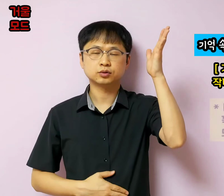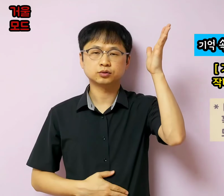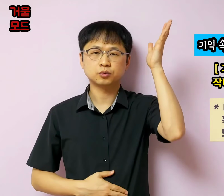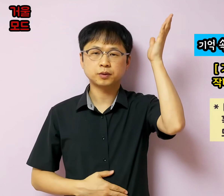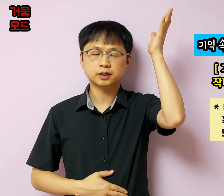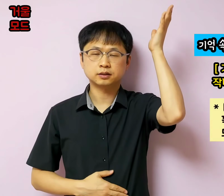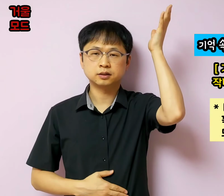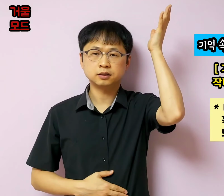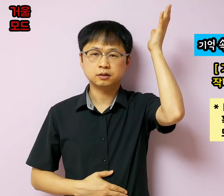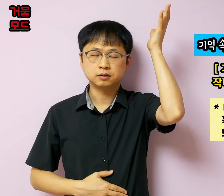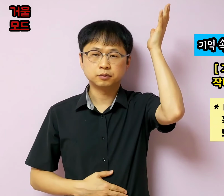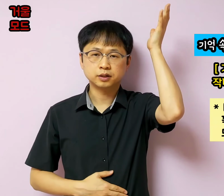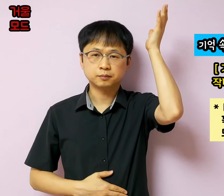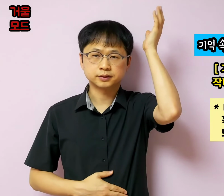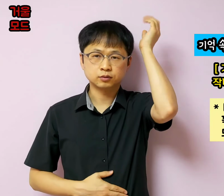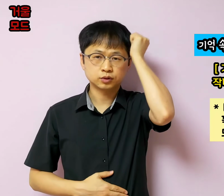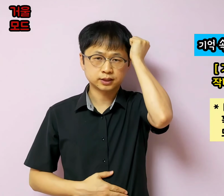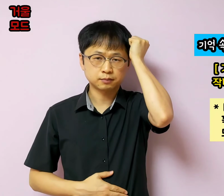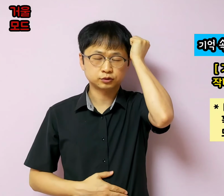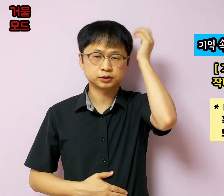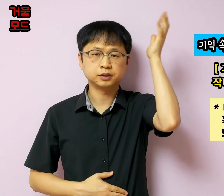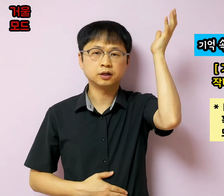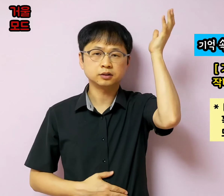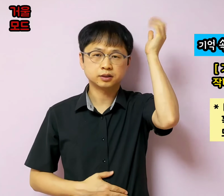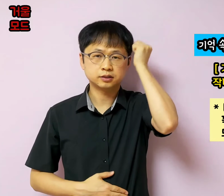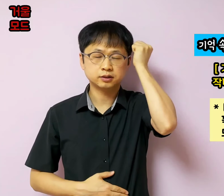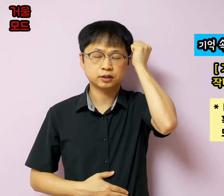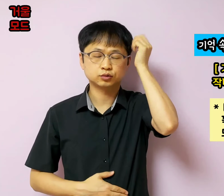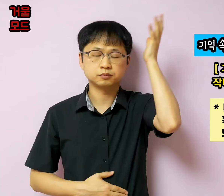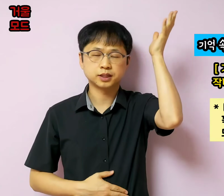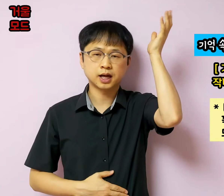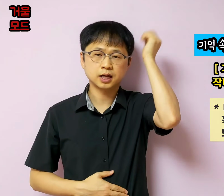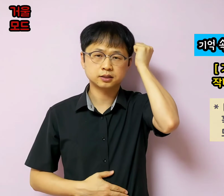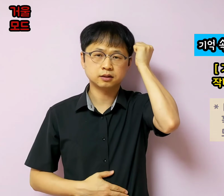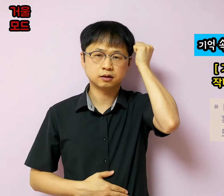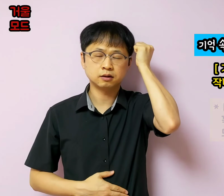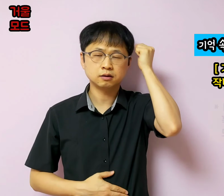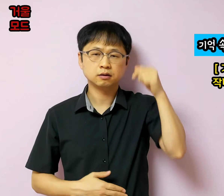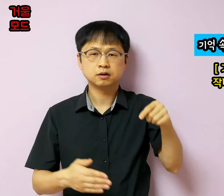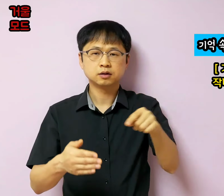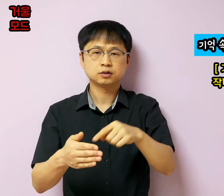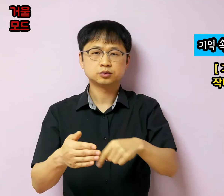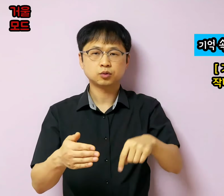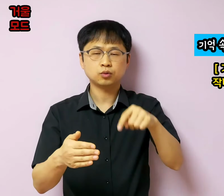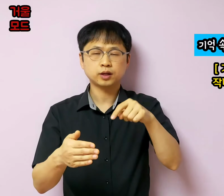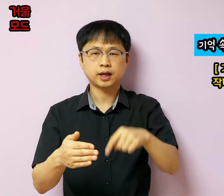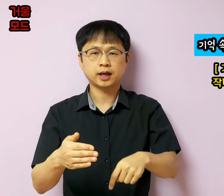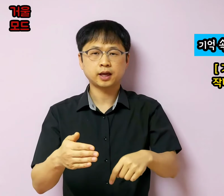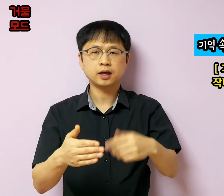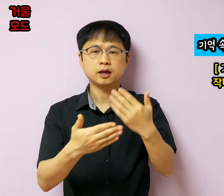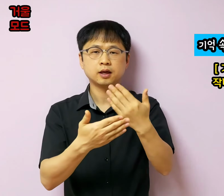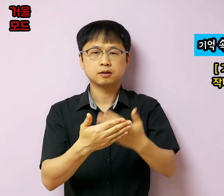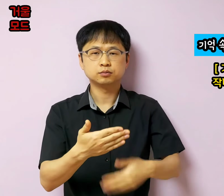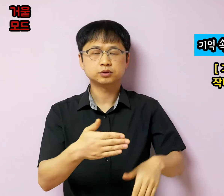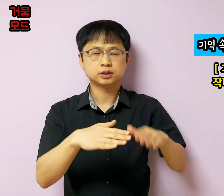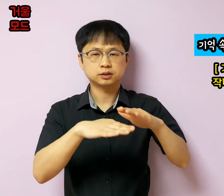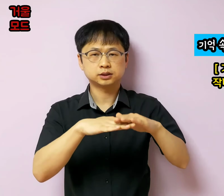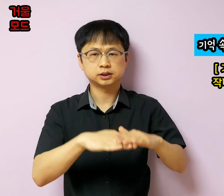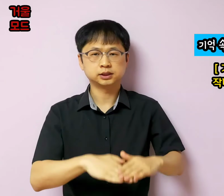수어는 손바닥을 머리 옆에서 움켜 잡아주시면 기억이란 수어입니다. 기억 속에